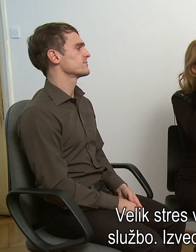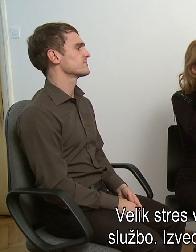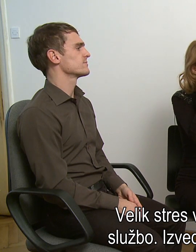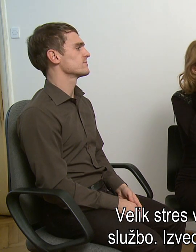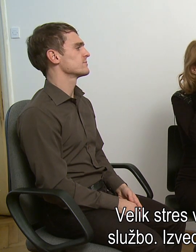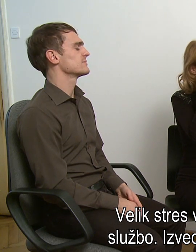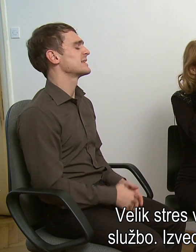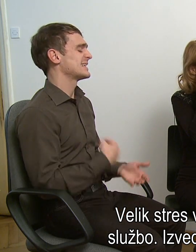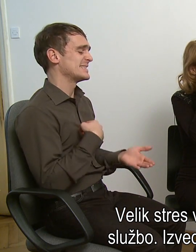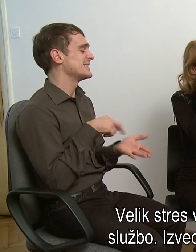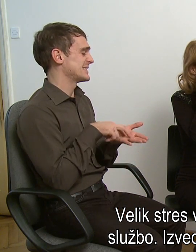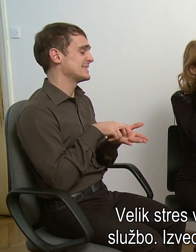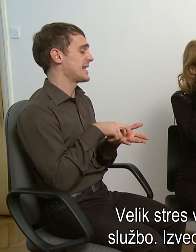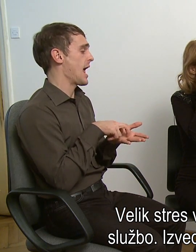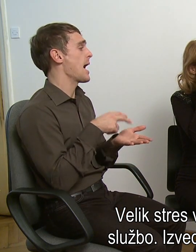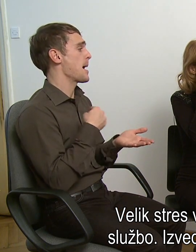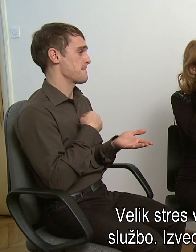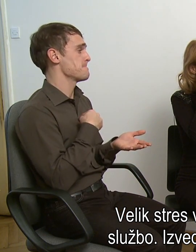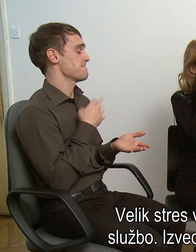Strah me je za službo.